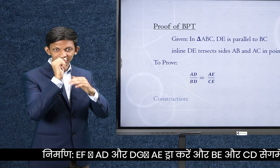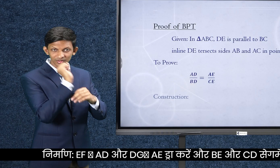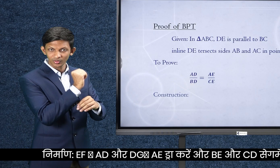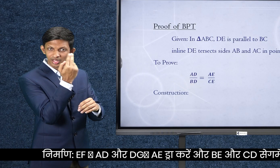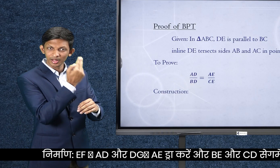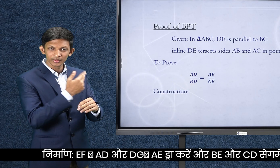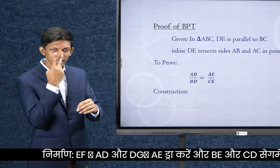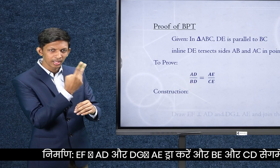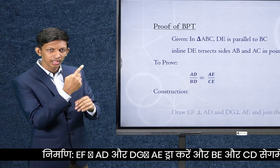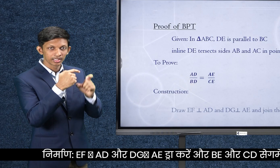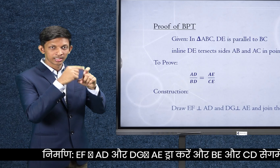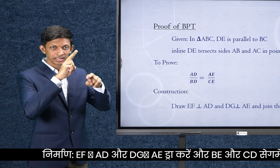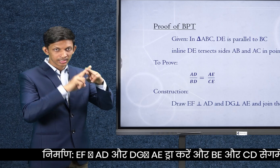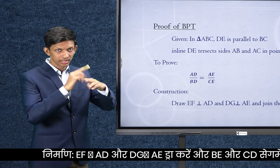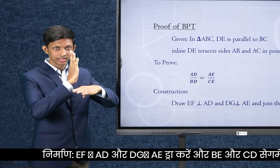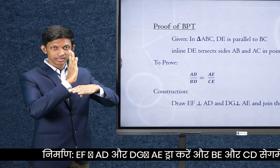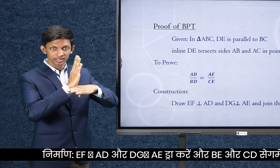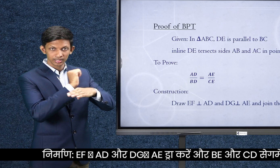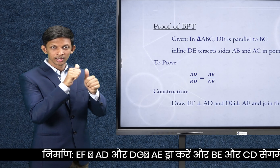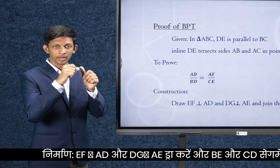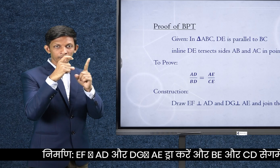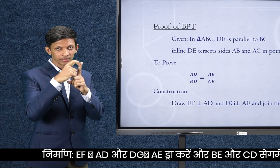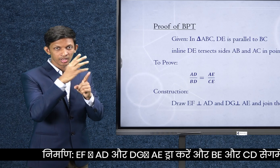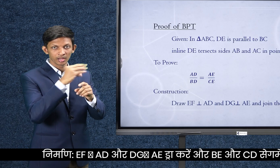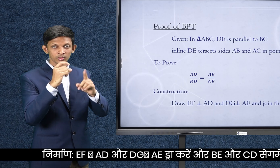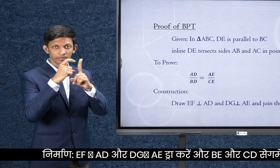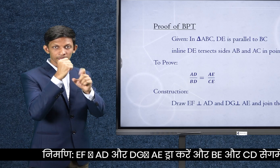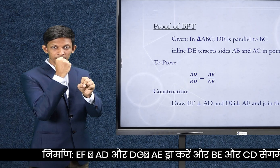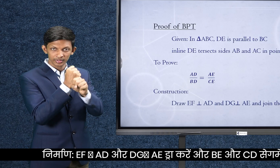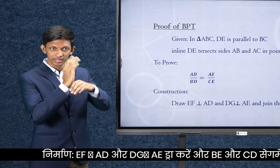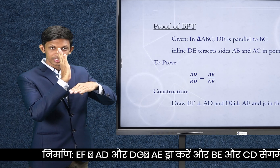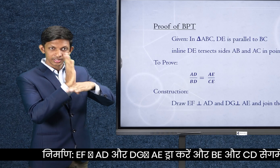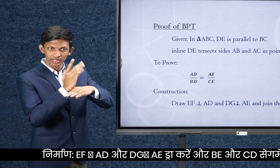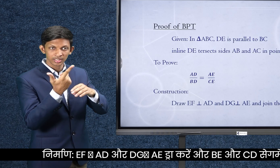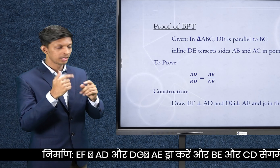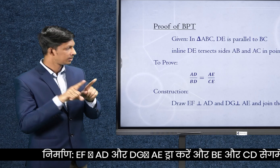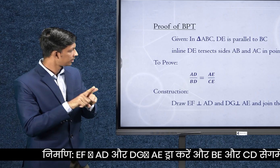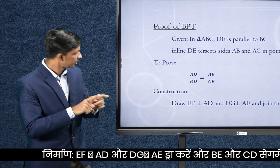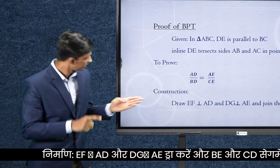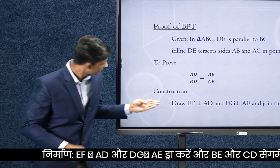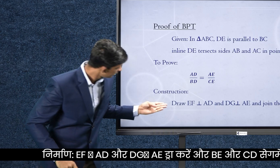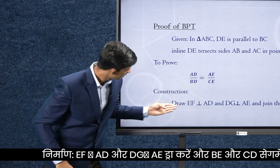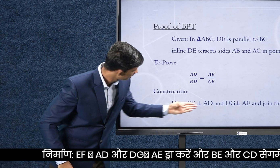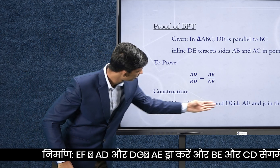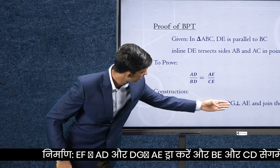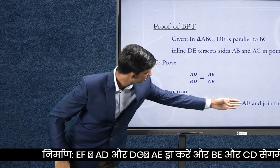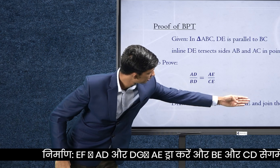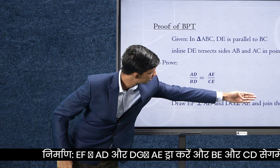निर्माण EF परपेंडिकुलर AD और DG परपेंडिकुलर AE द करें और BE और CD सेगमेंट